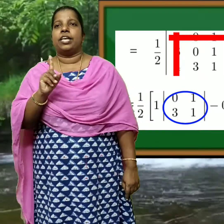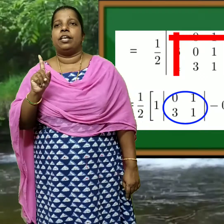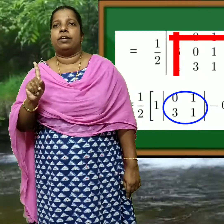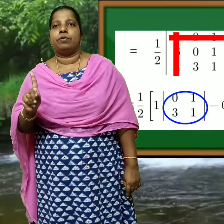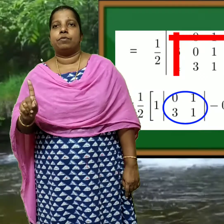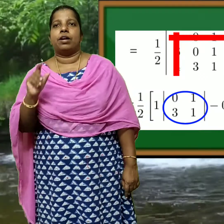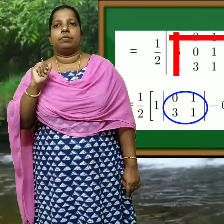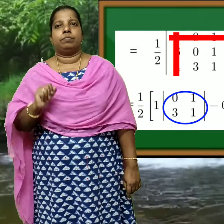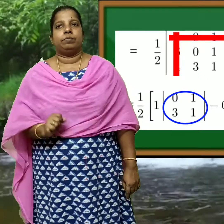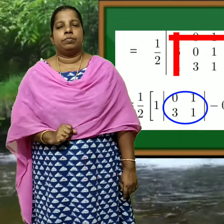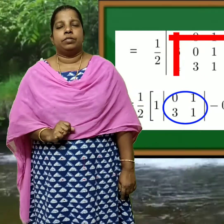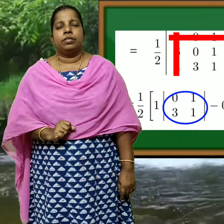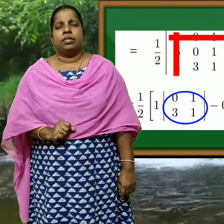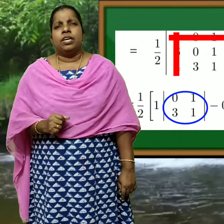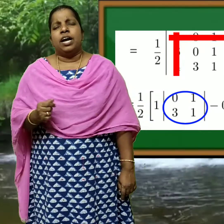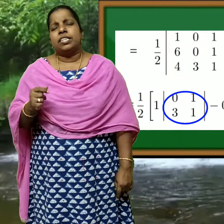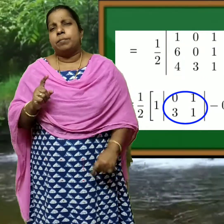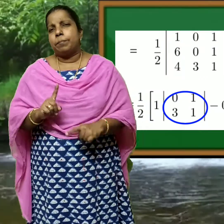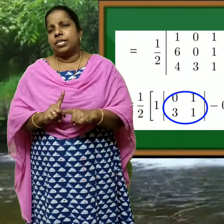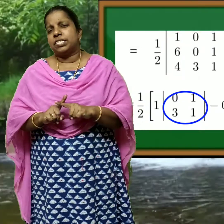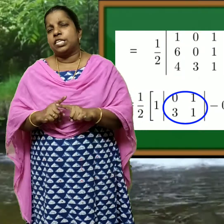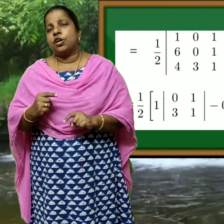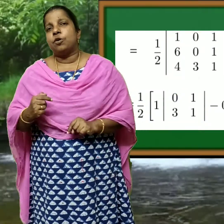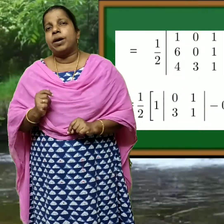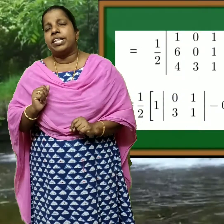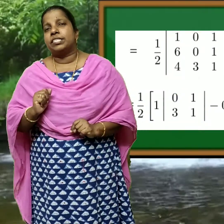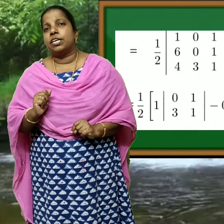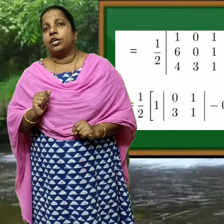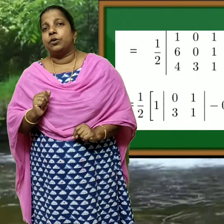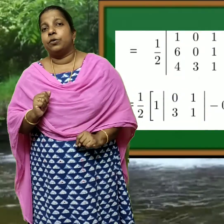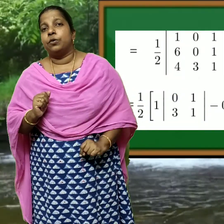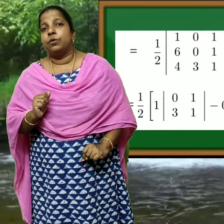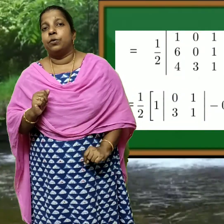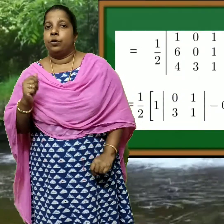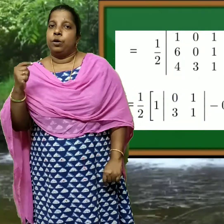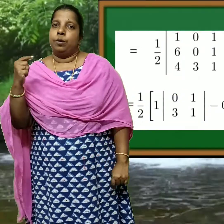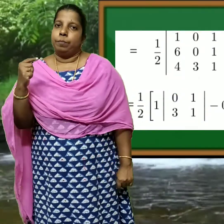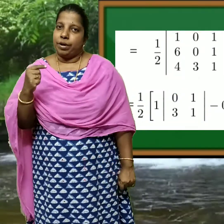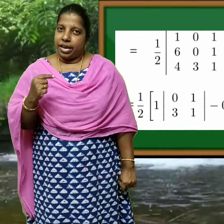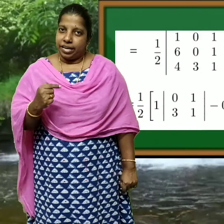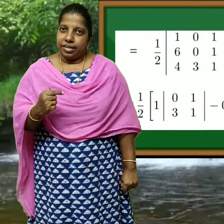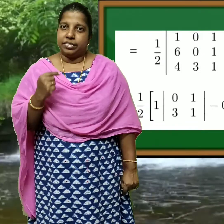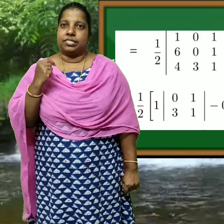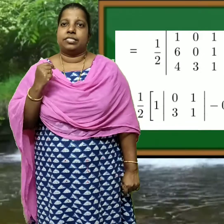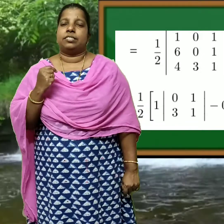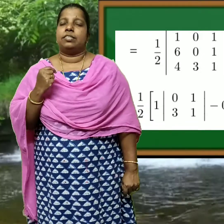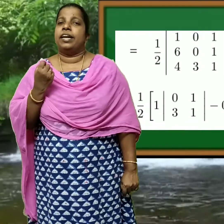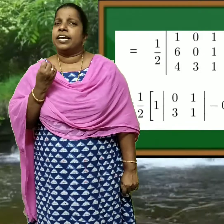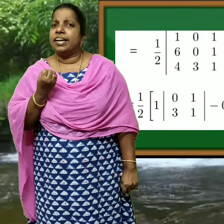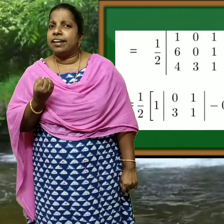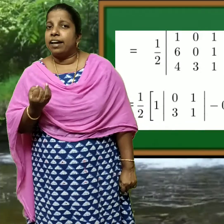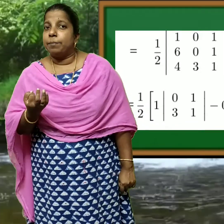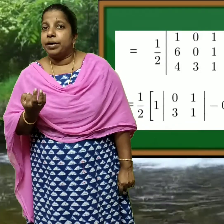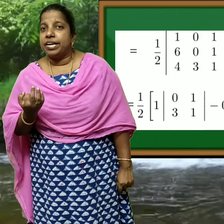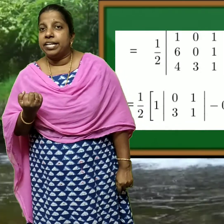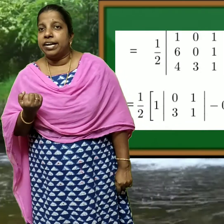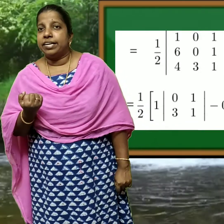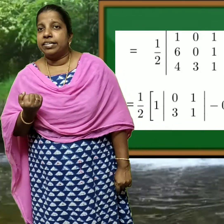3 1. അടുത്ത് പ്ലസ് ആണോ മൈനസ് ആണോ? മൈനസ്. എടുക്കേണ്ട